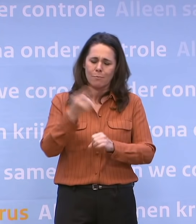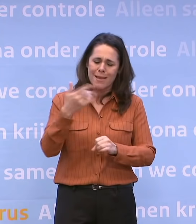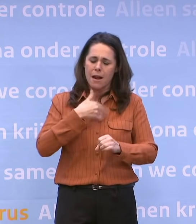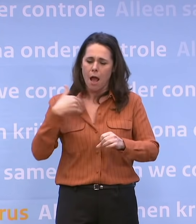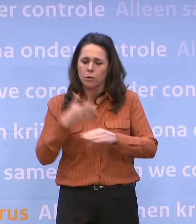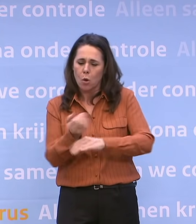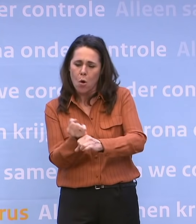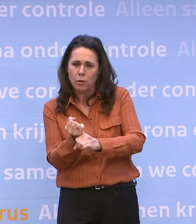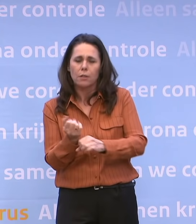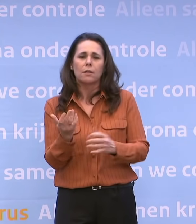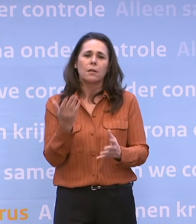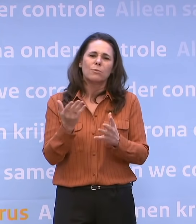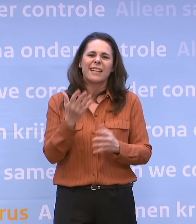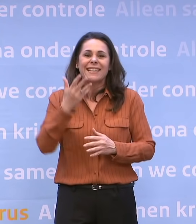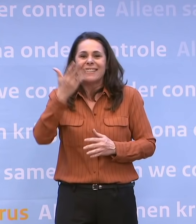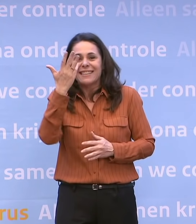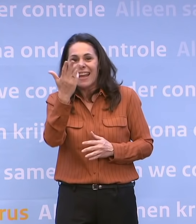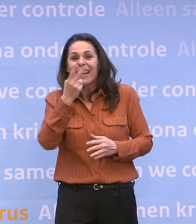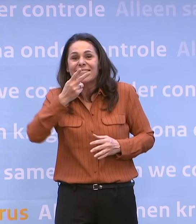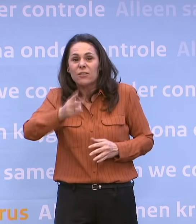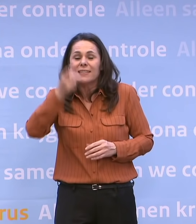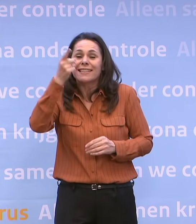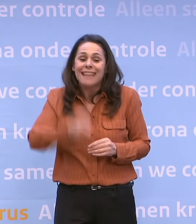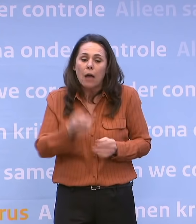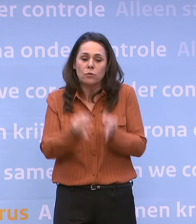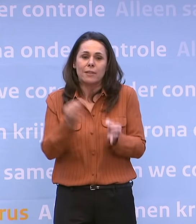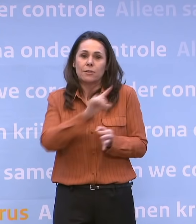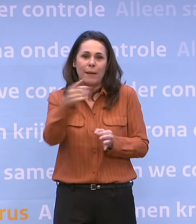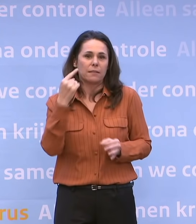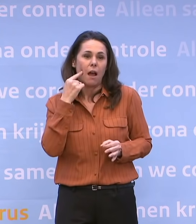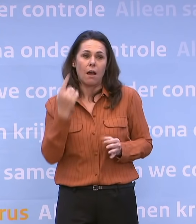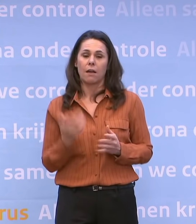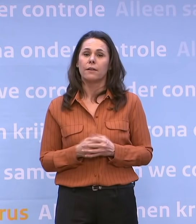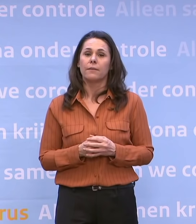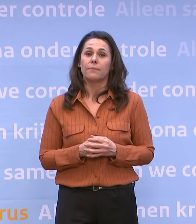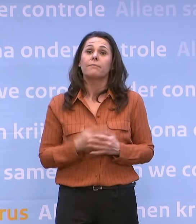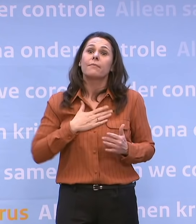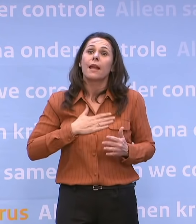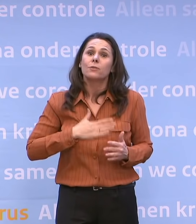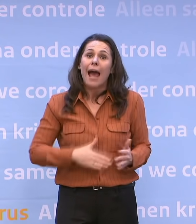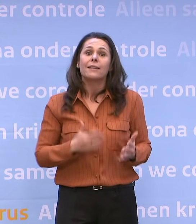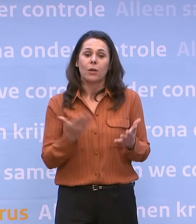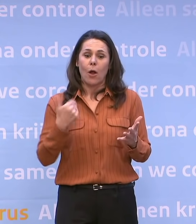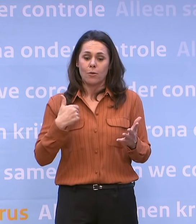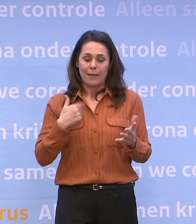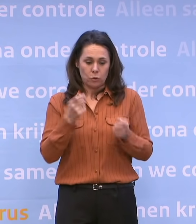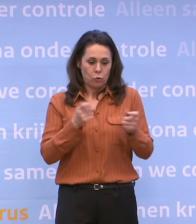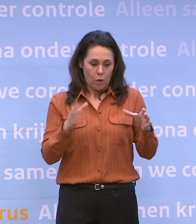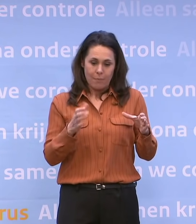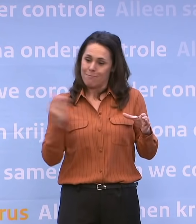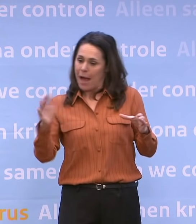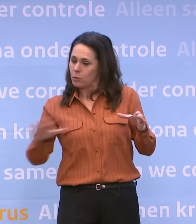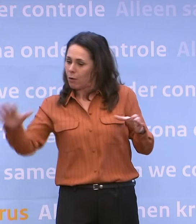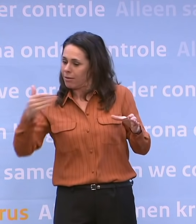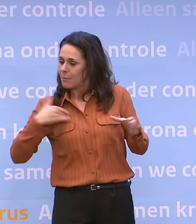zelfs lukken om richting de 29.000 tests per dag te gaan. Nou, dan kun je dus ook uiteindelijk ook mensen buiten de zorg zelfs testen. Maar